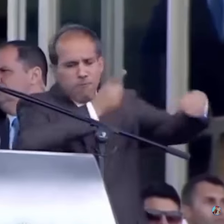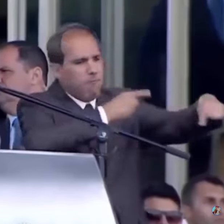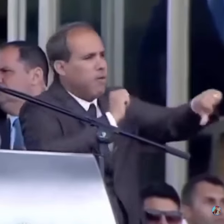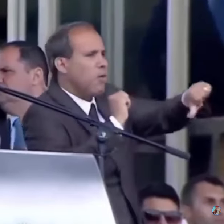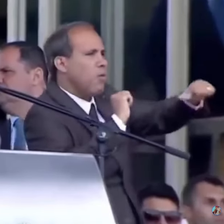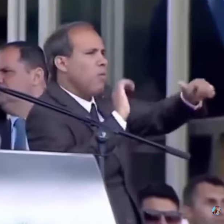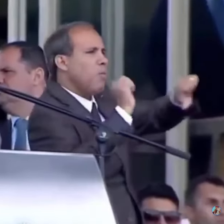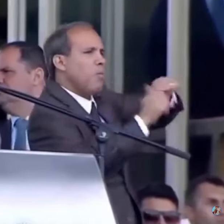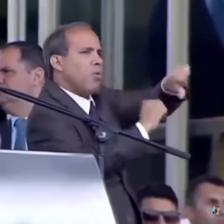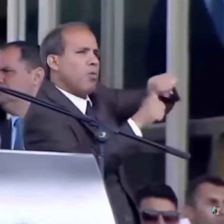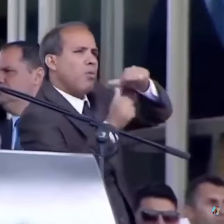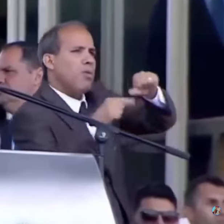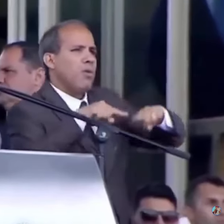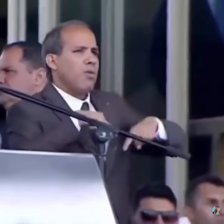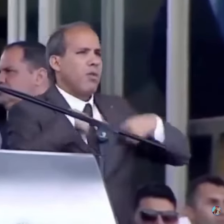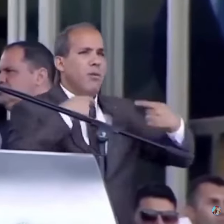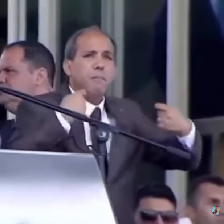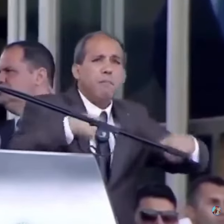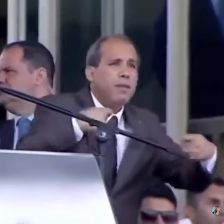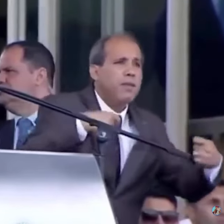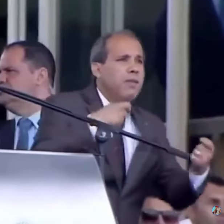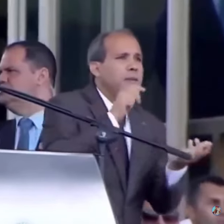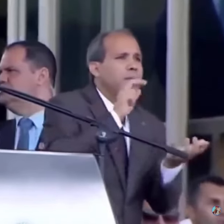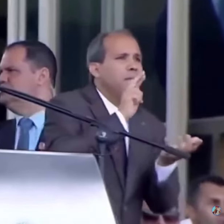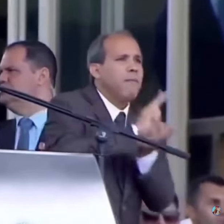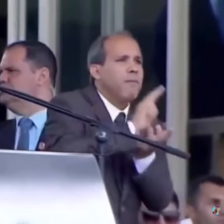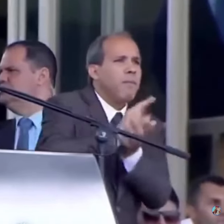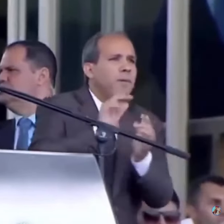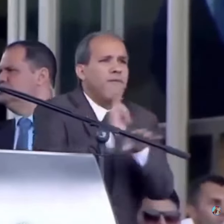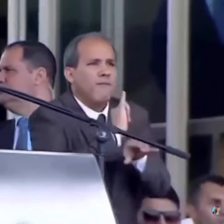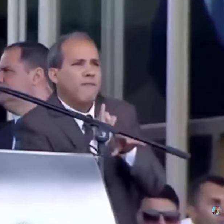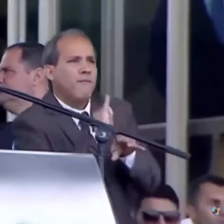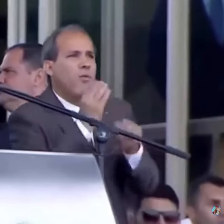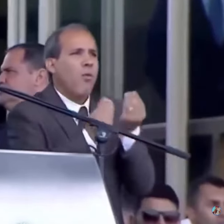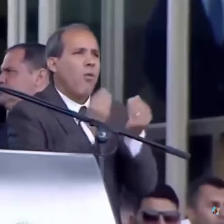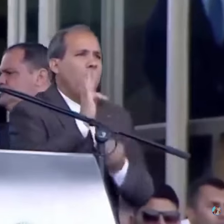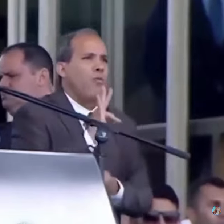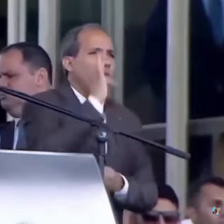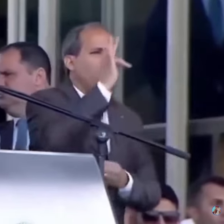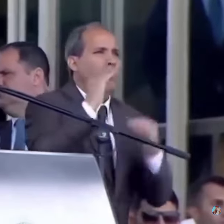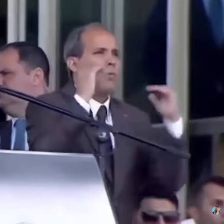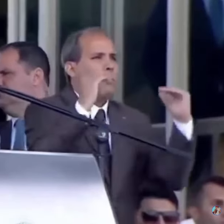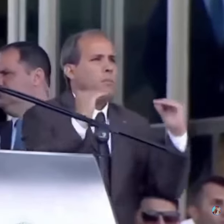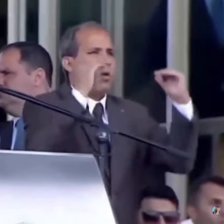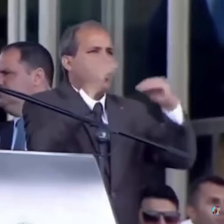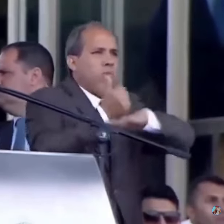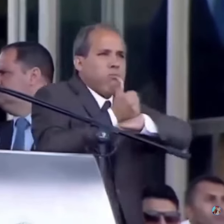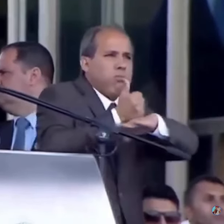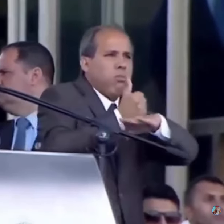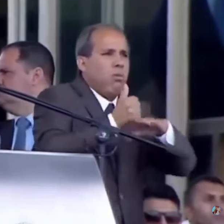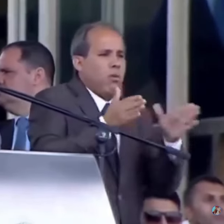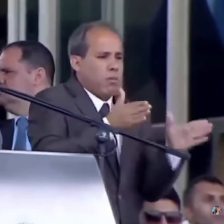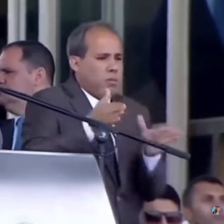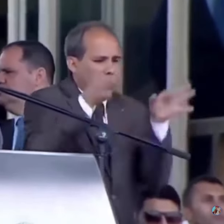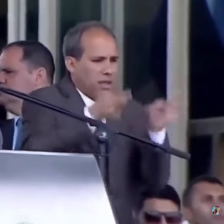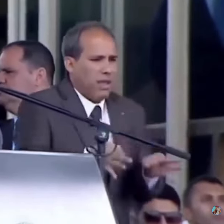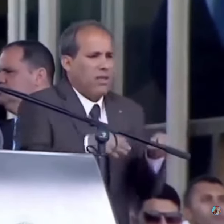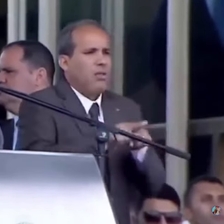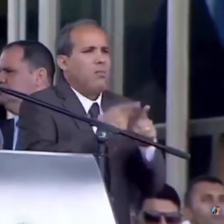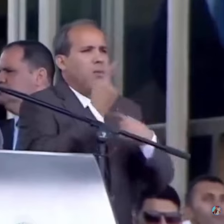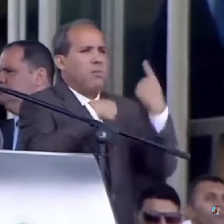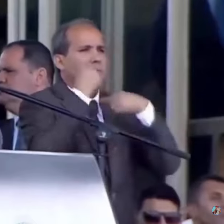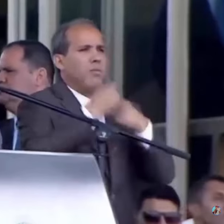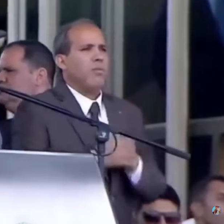os desafios que se olha, fazem até palavras difíceis, gente. Na construção de um futuro de grandeza, de ordem e de prosperidade.